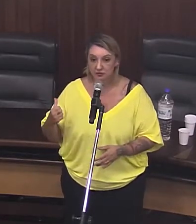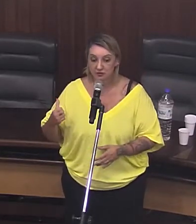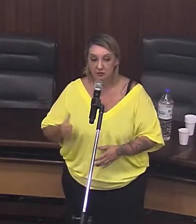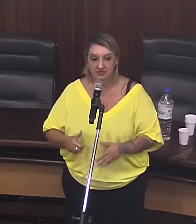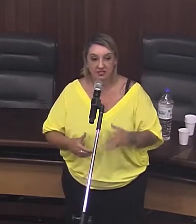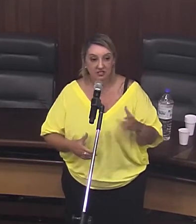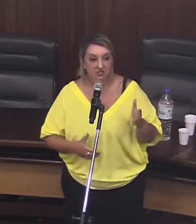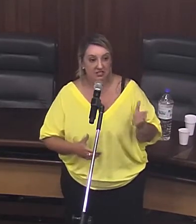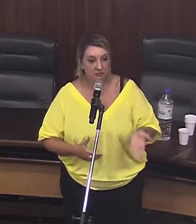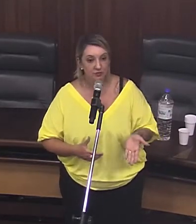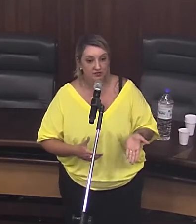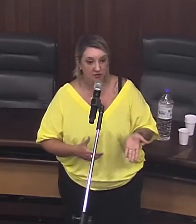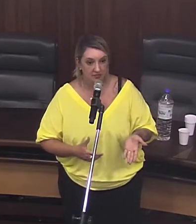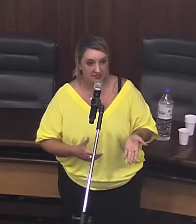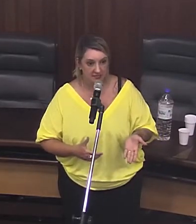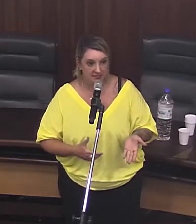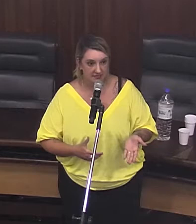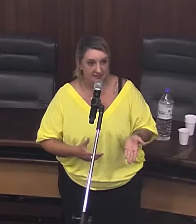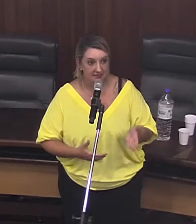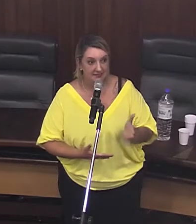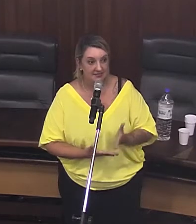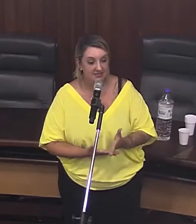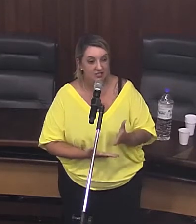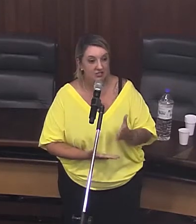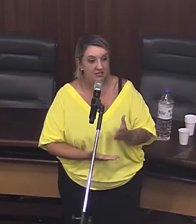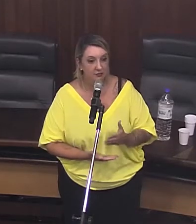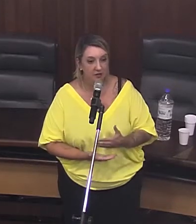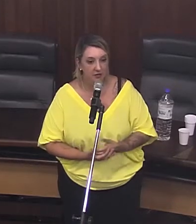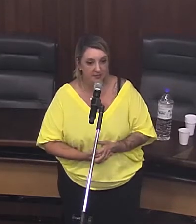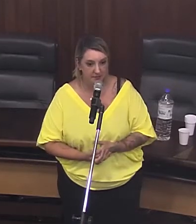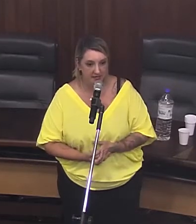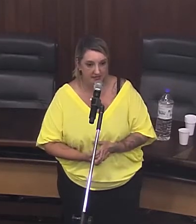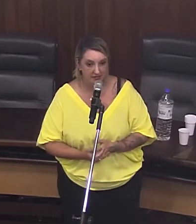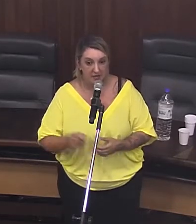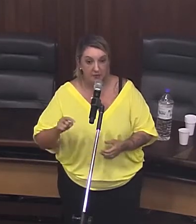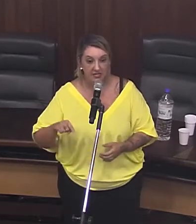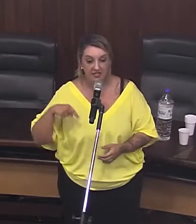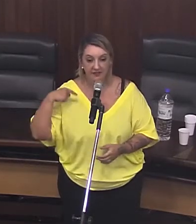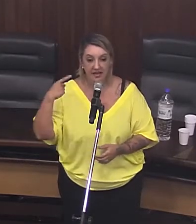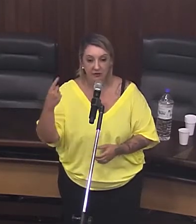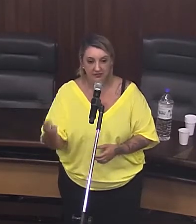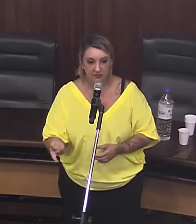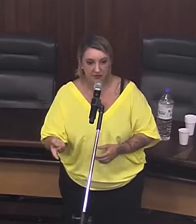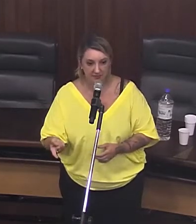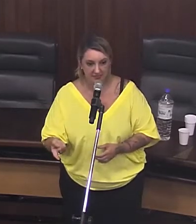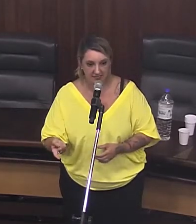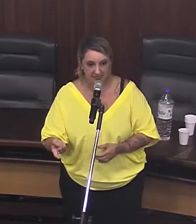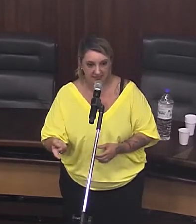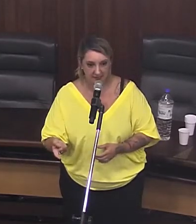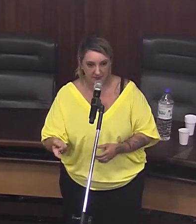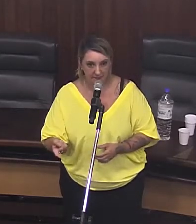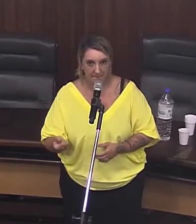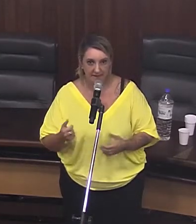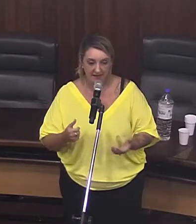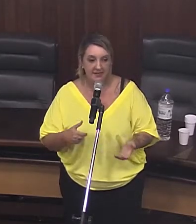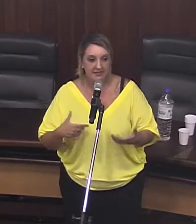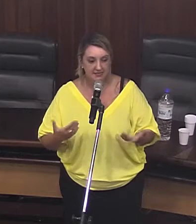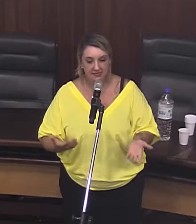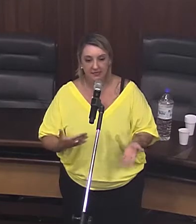cursos, a gente tinha 2 horas. Nesse, a gente tem 1h30, porque já vem a outra turma em seguida. Tá? E, assim, também